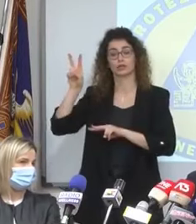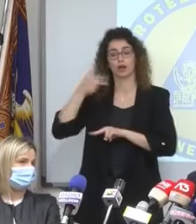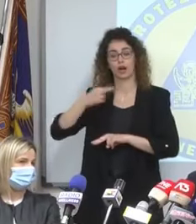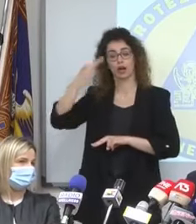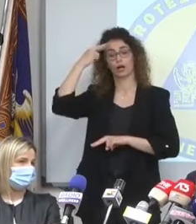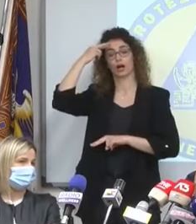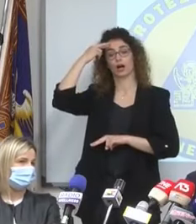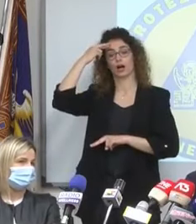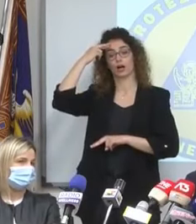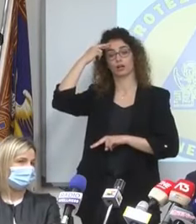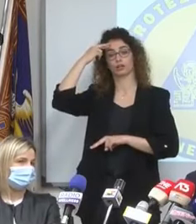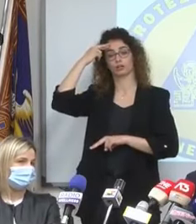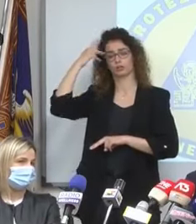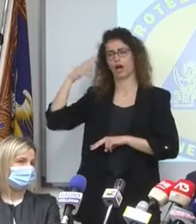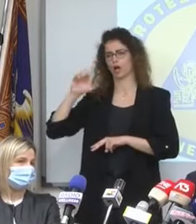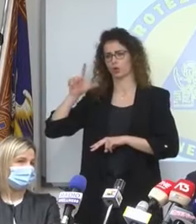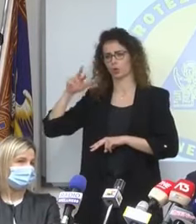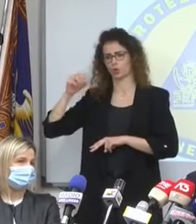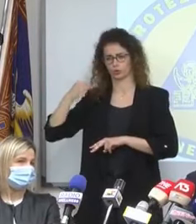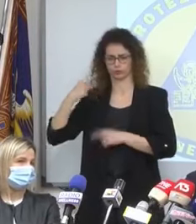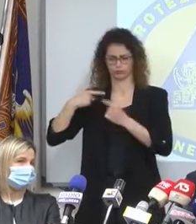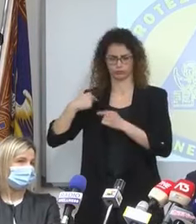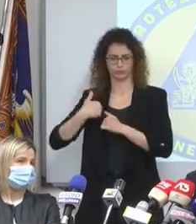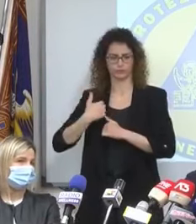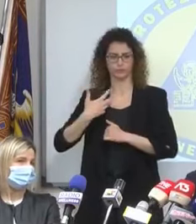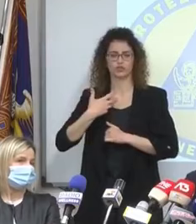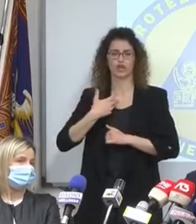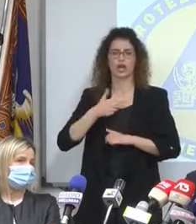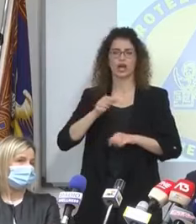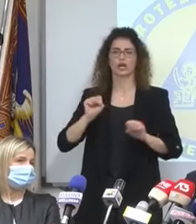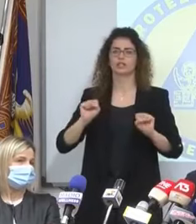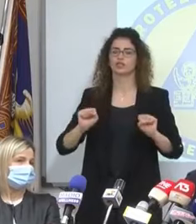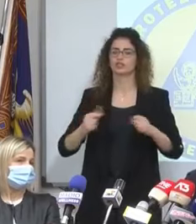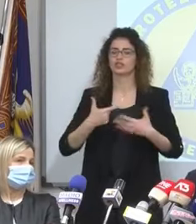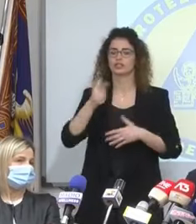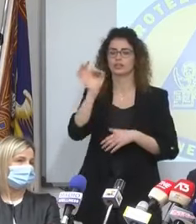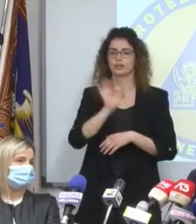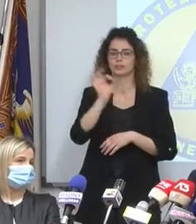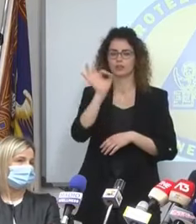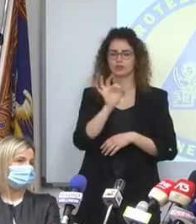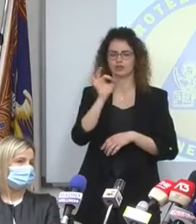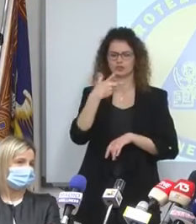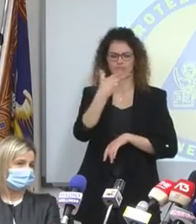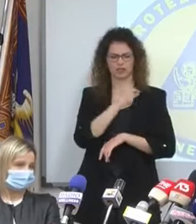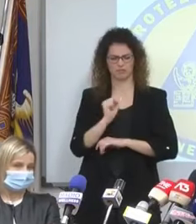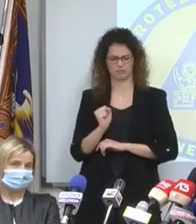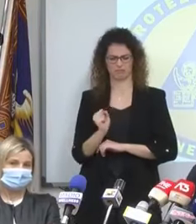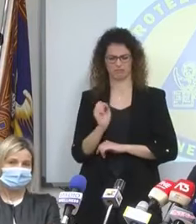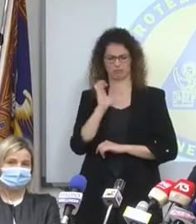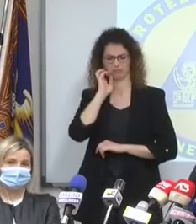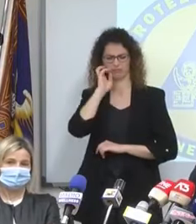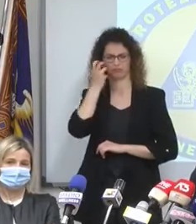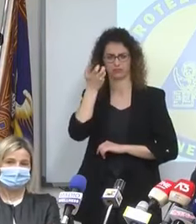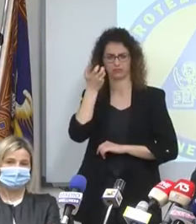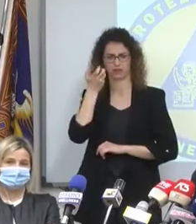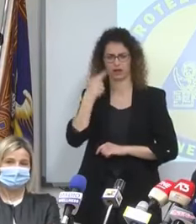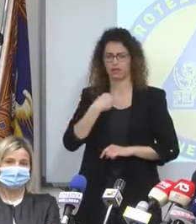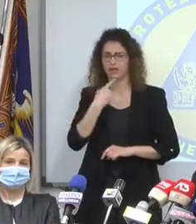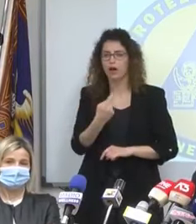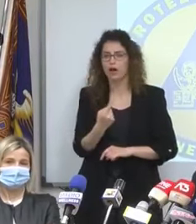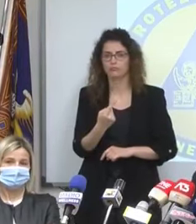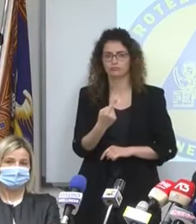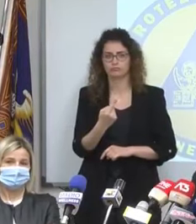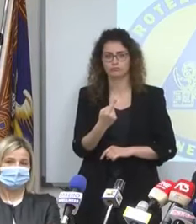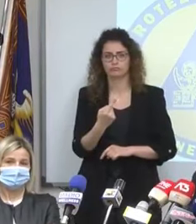c'era ancora Arcuri verso gennaio e c'era un 17% di vaccinazioni anomale. Io è da allora che dico: ma tiratele